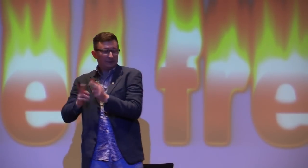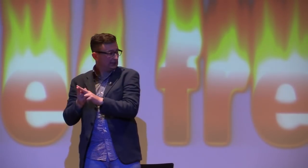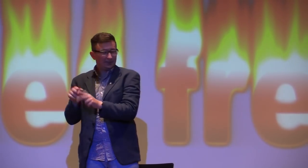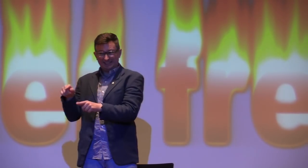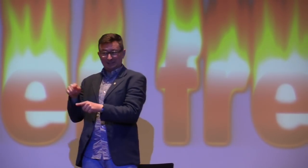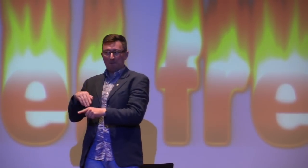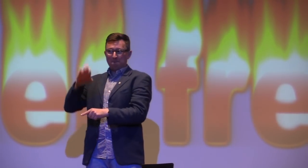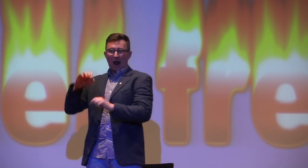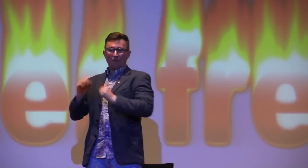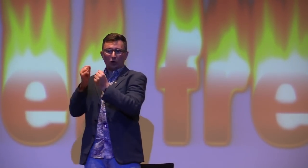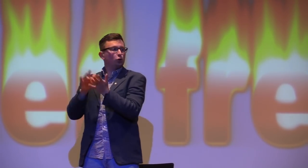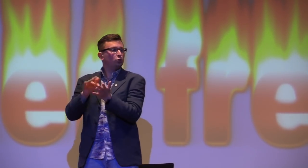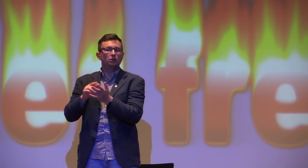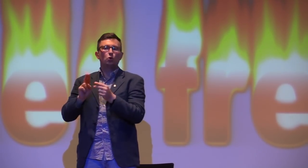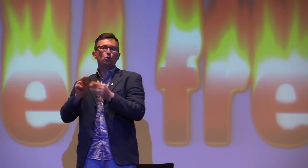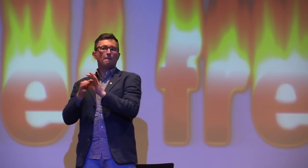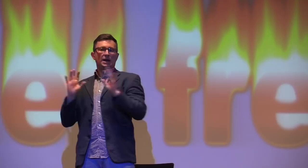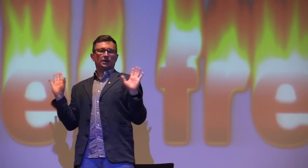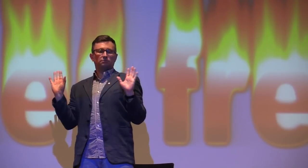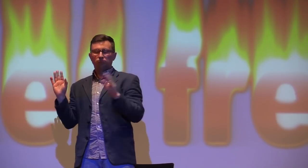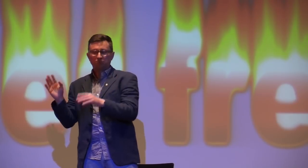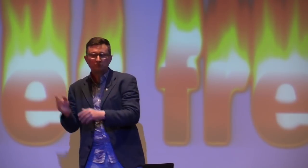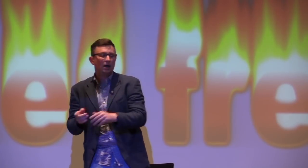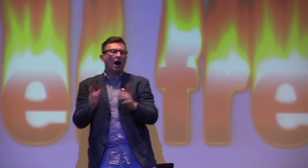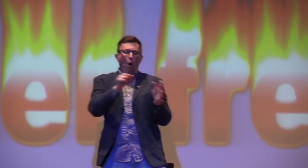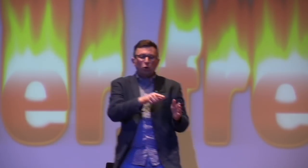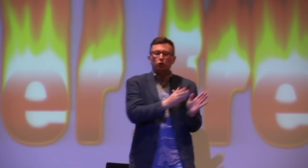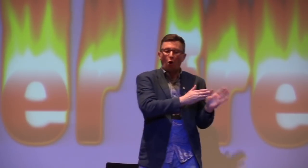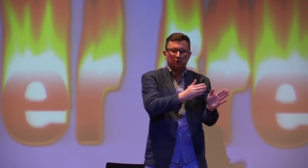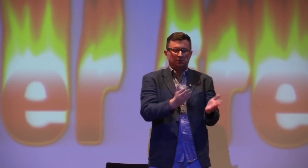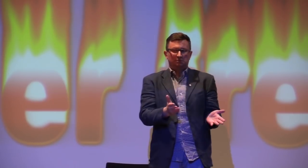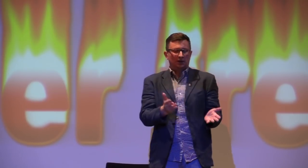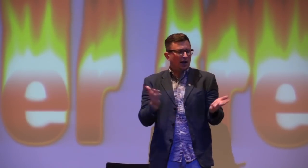ihr denn nicht, dass euch da ein bisschen was fehlt? Und das ist eben auch schwierig.